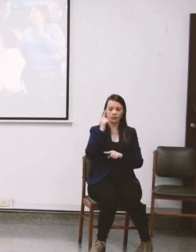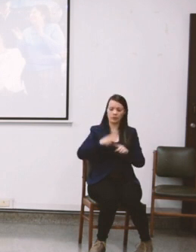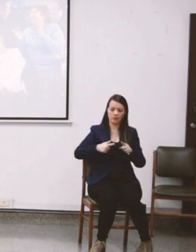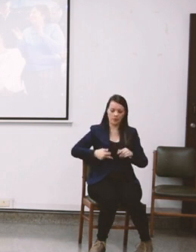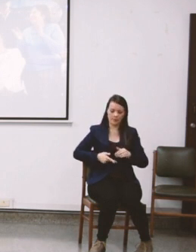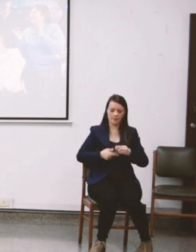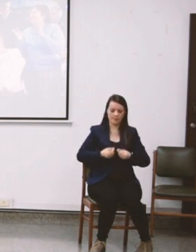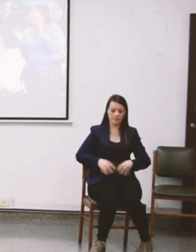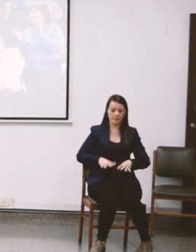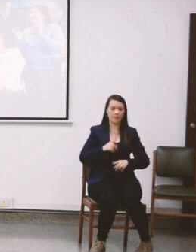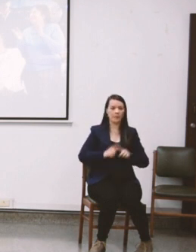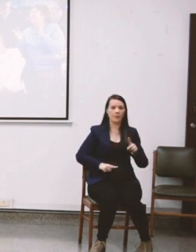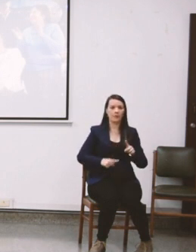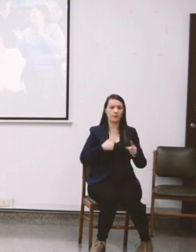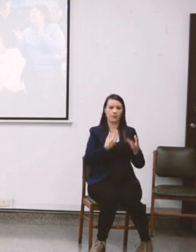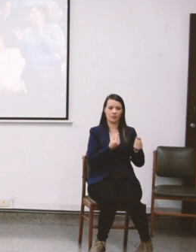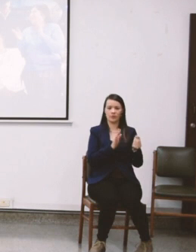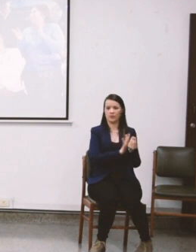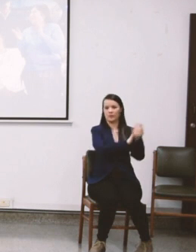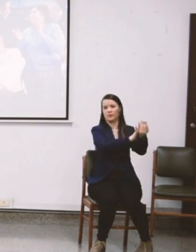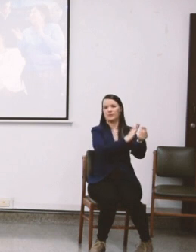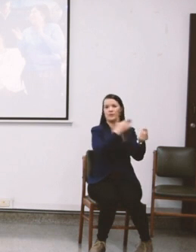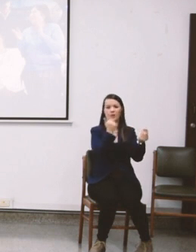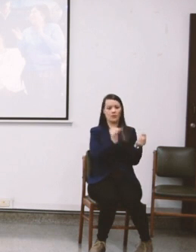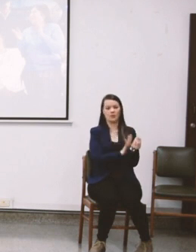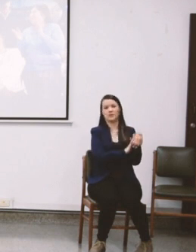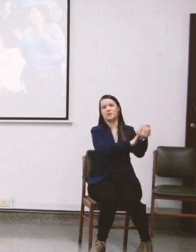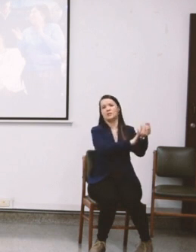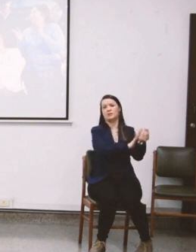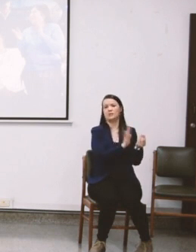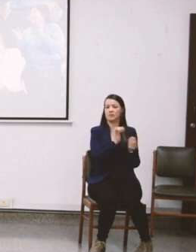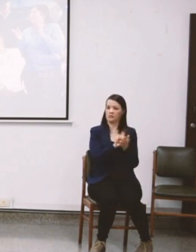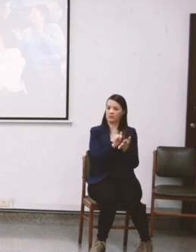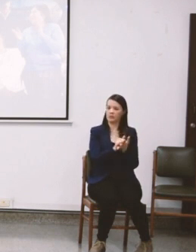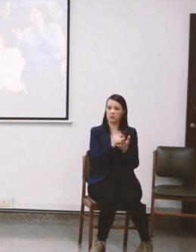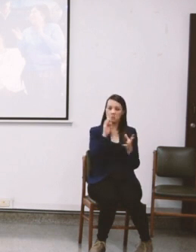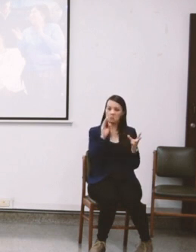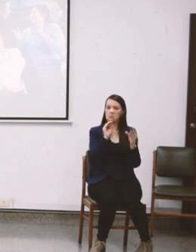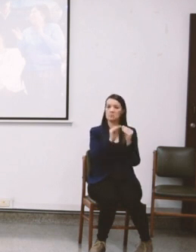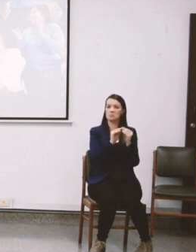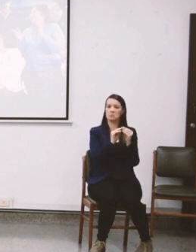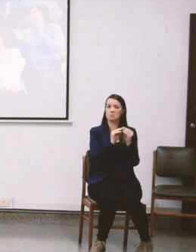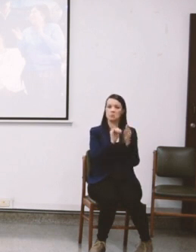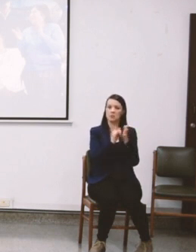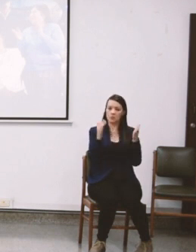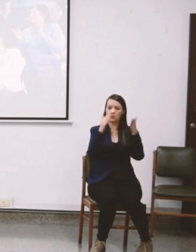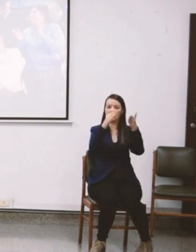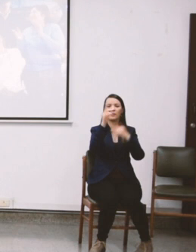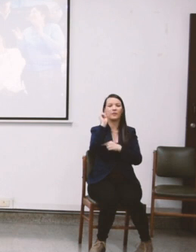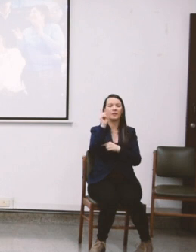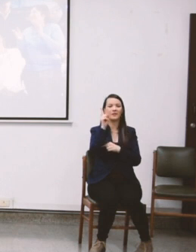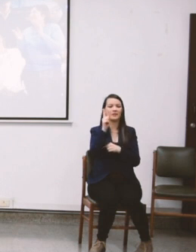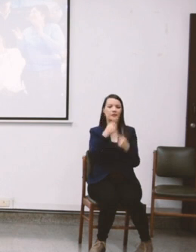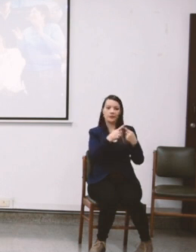digo, yo a esos grupos los quiero mantener en distancia, ¿no? Porque precisamente no compartimos horizontes de deseos políticos,